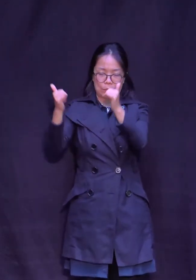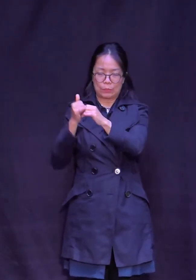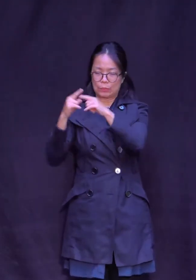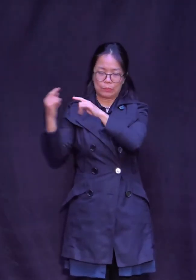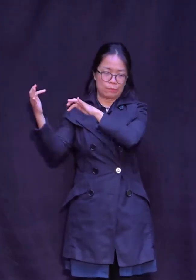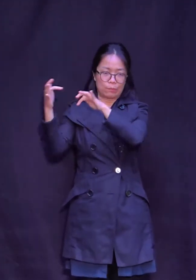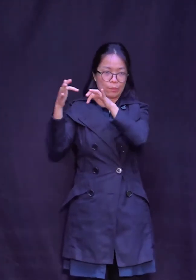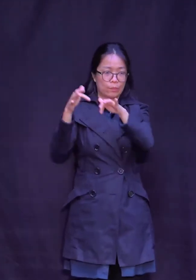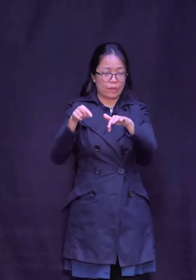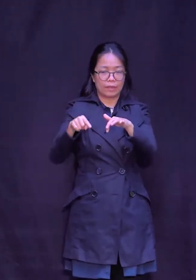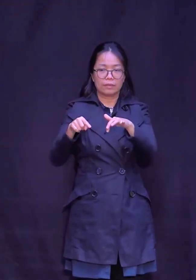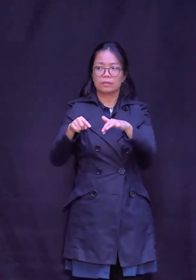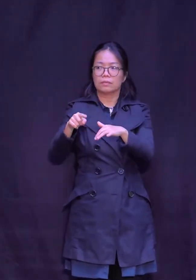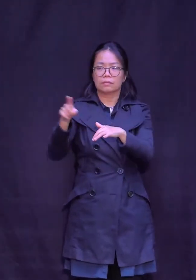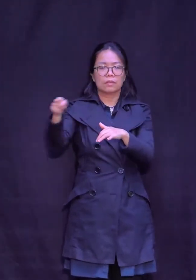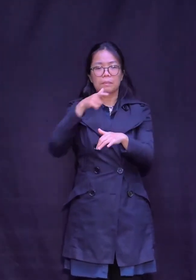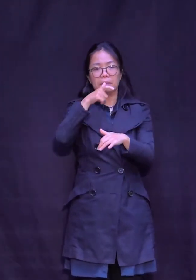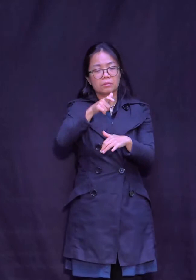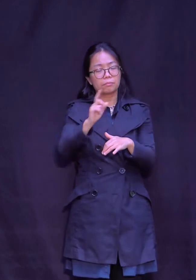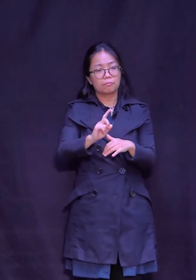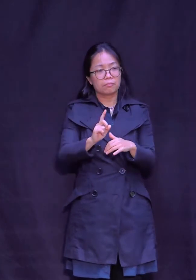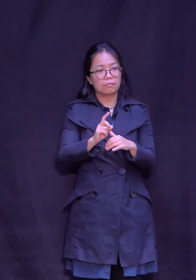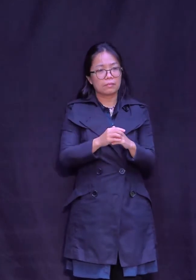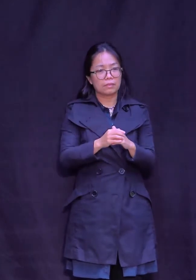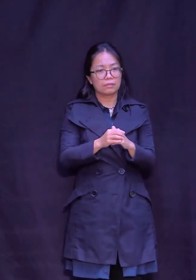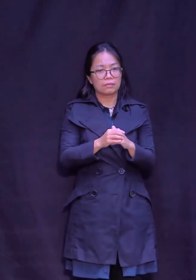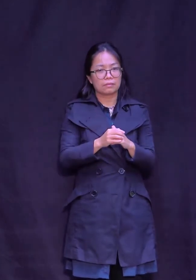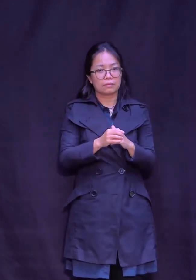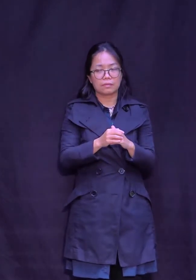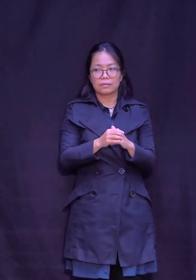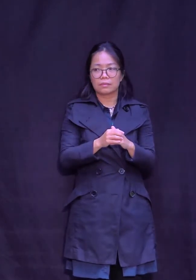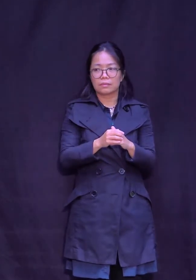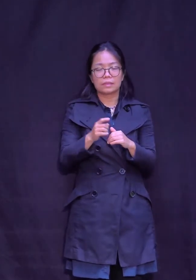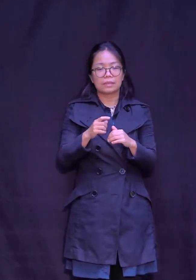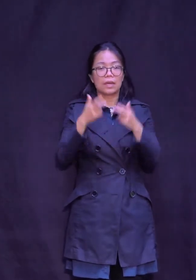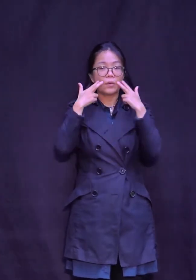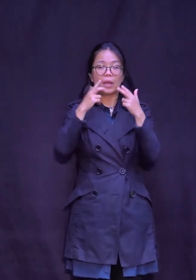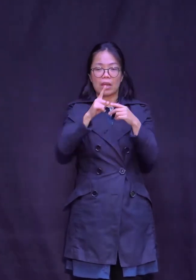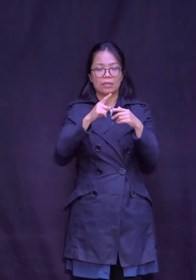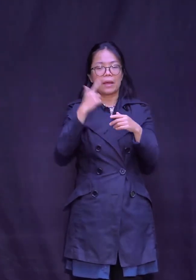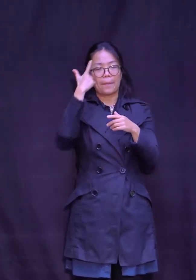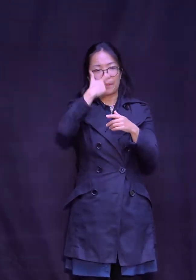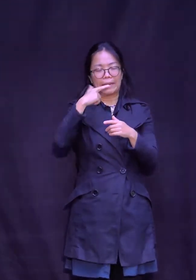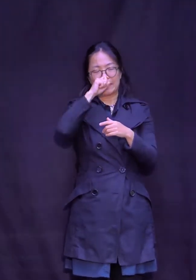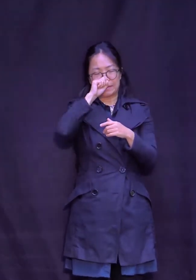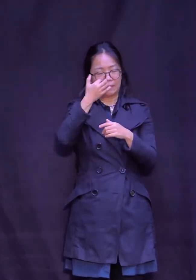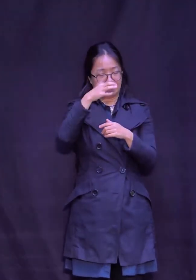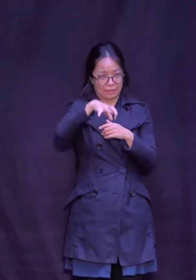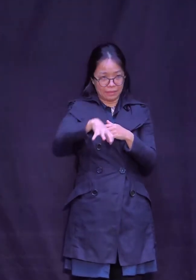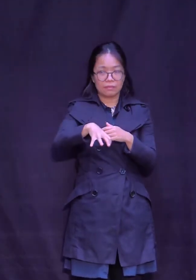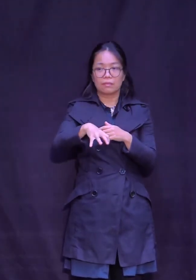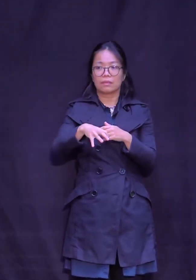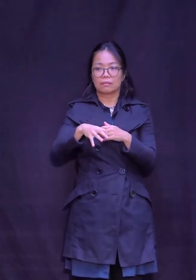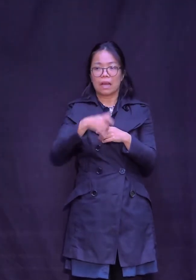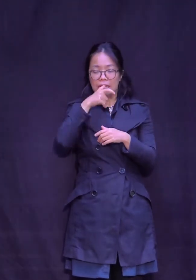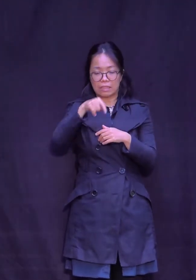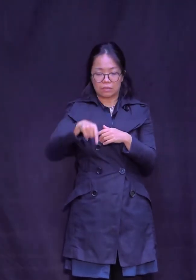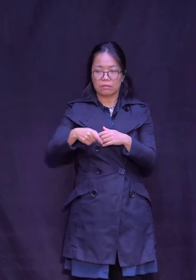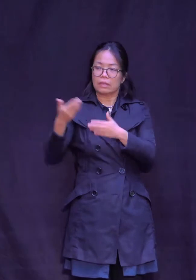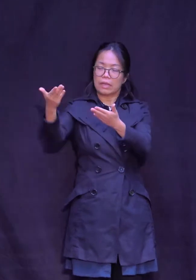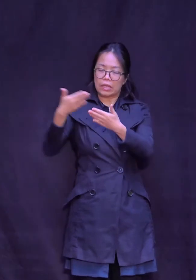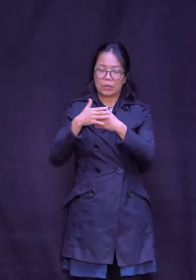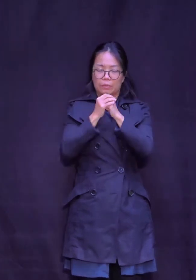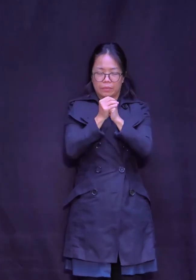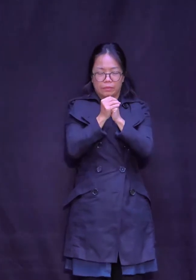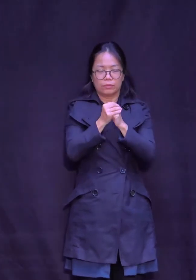个他所谓马格巴海，就是美好之地，他所给我们的美好祝福的